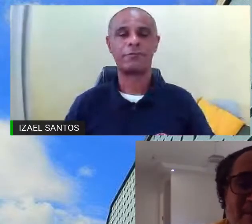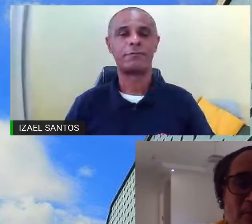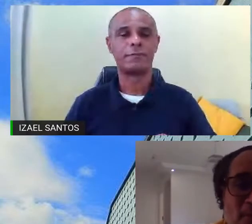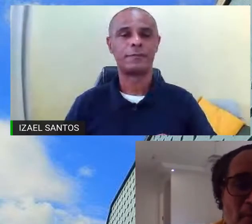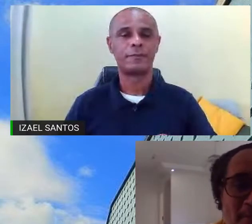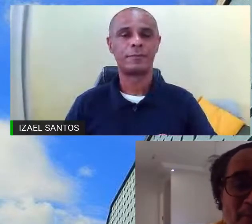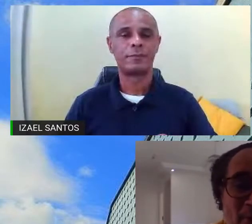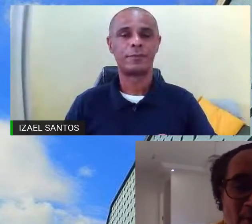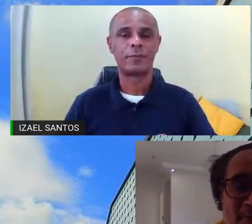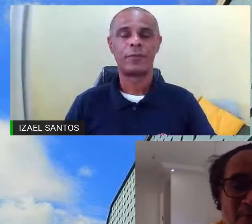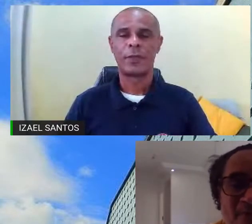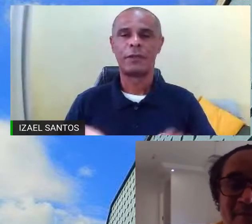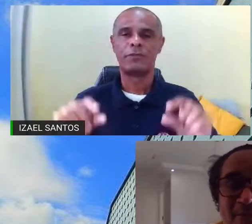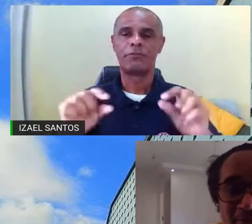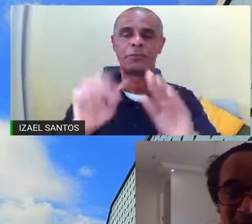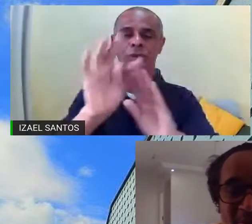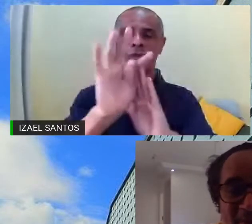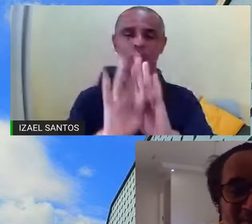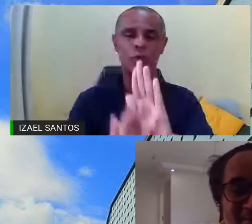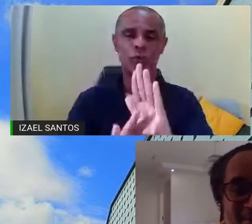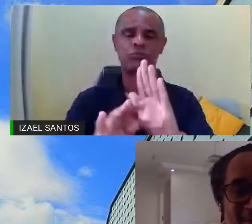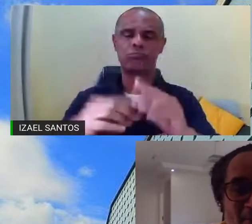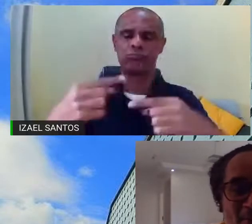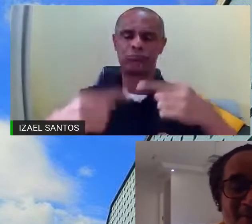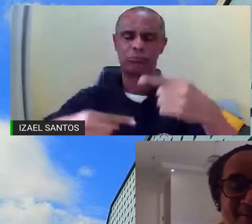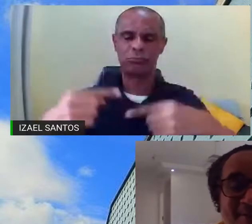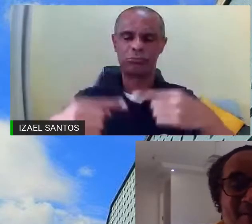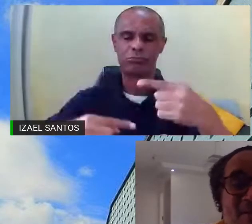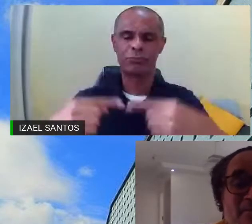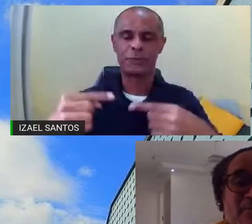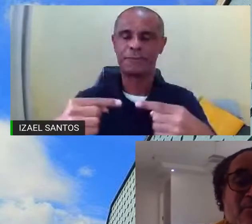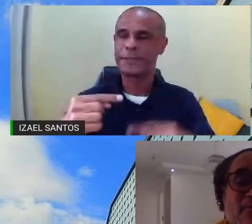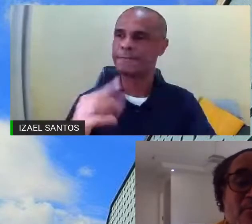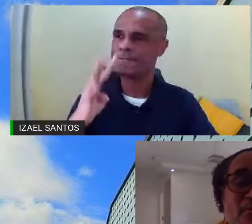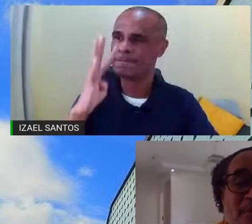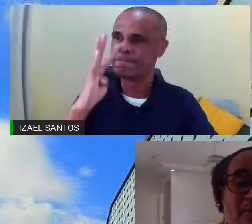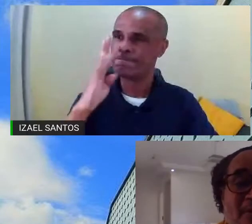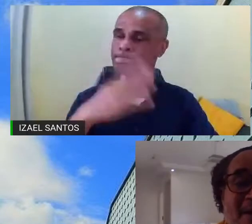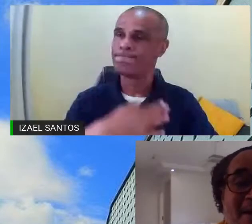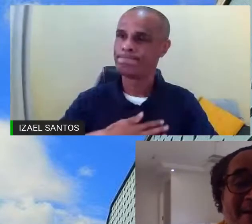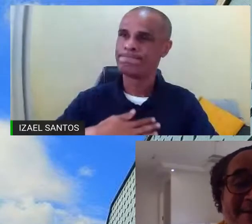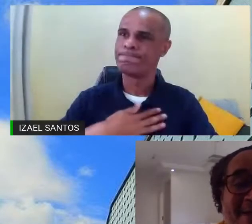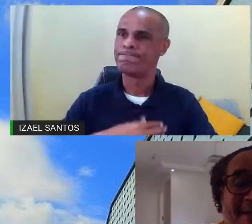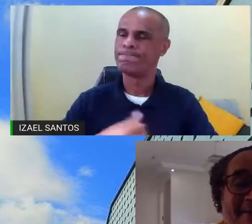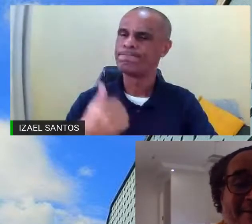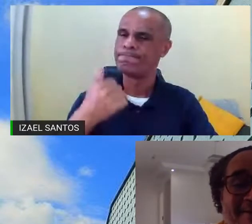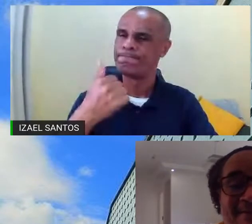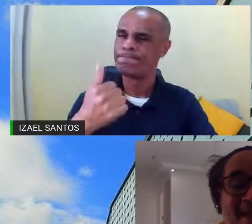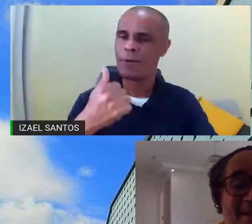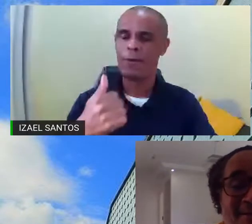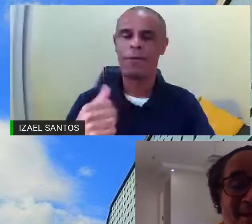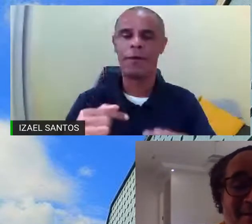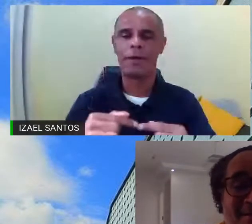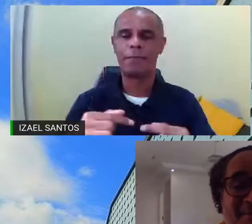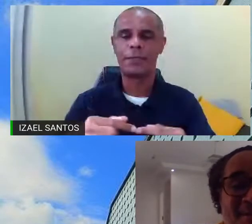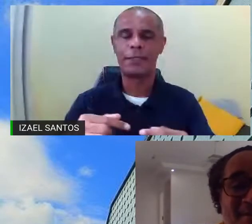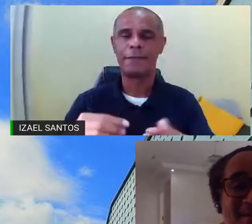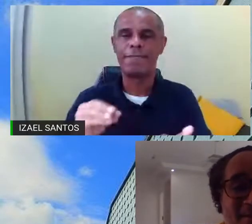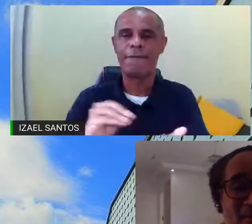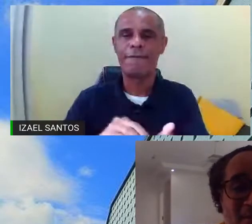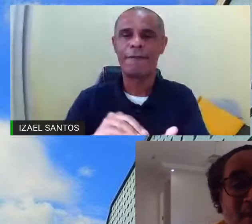discurso muito sedutor para os jovens, os nossos alunos que estão ingressando agora, né? Um discurso muito da necessidade